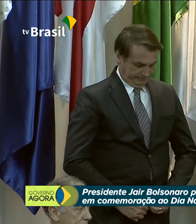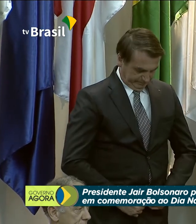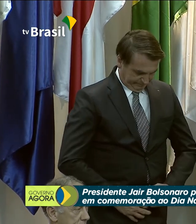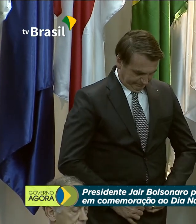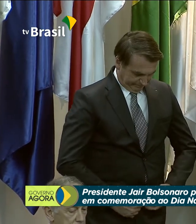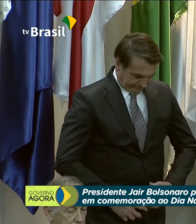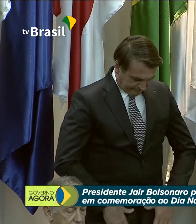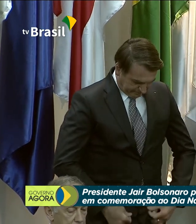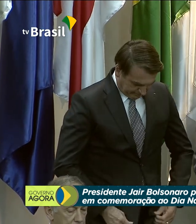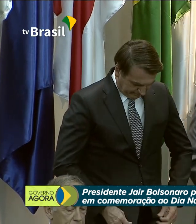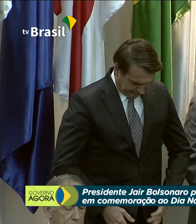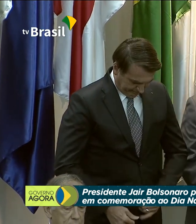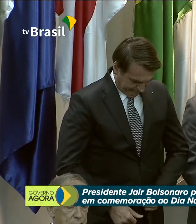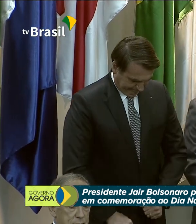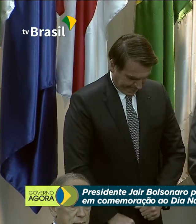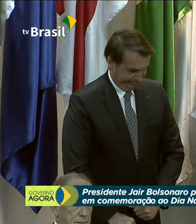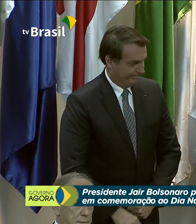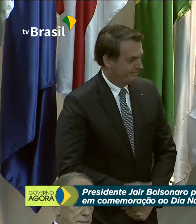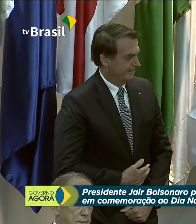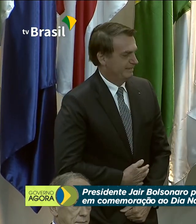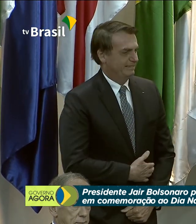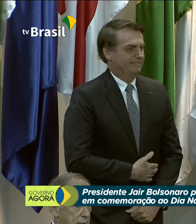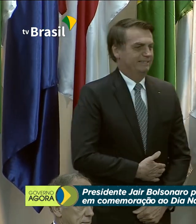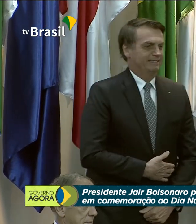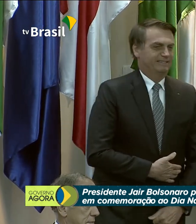Olímpicos de 2004.